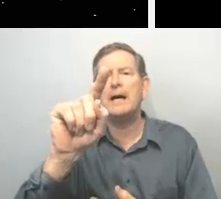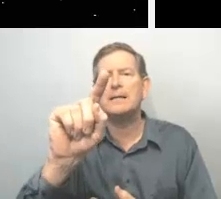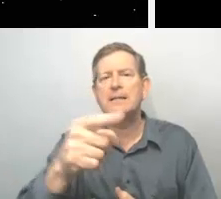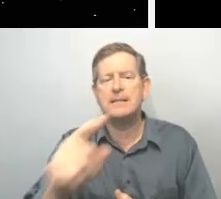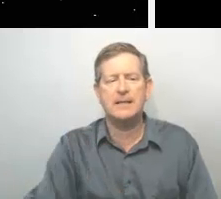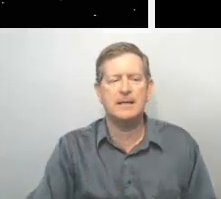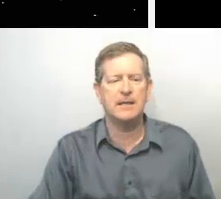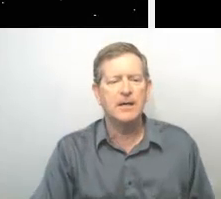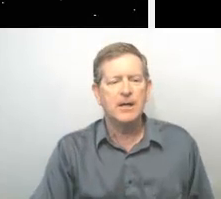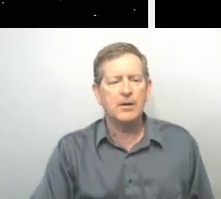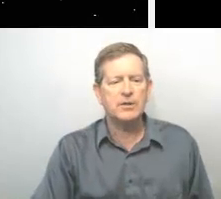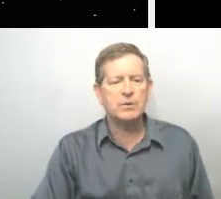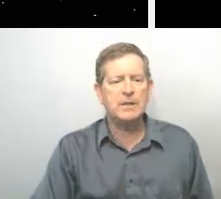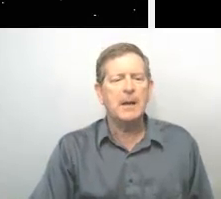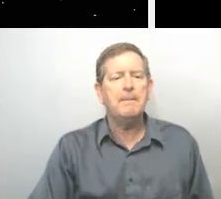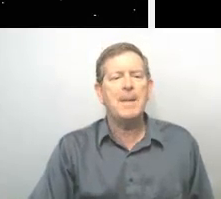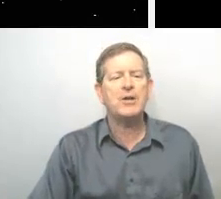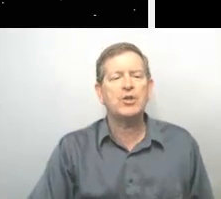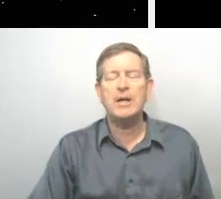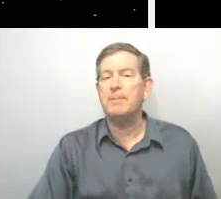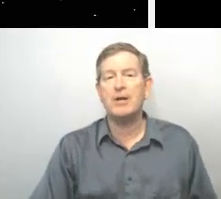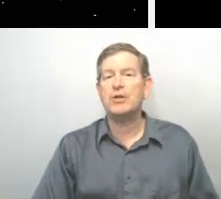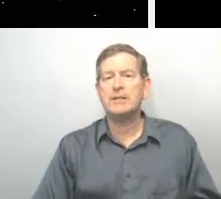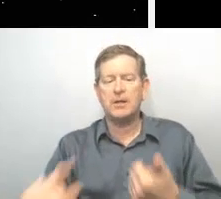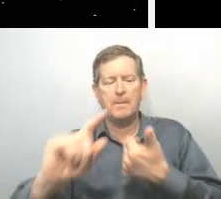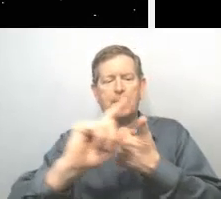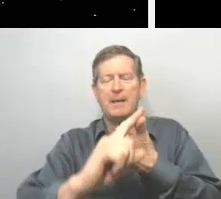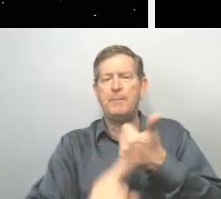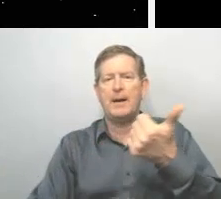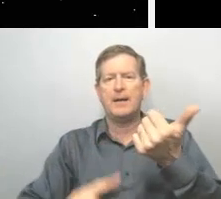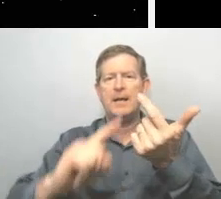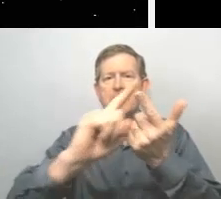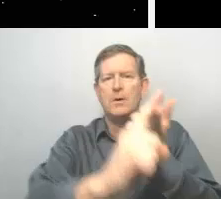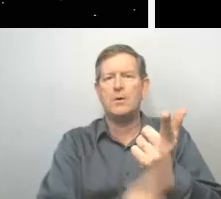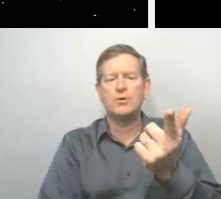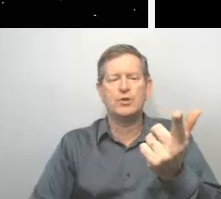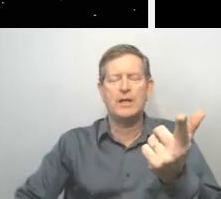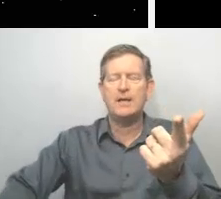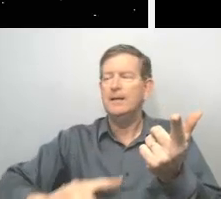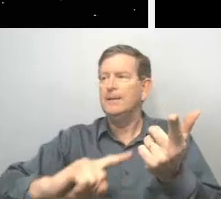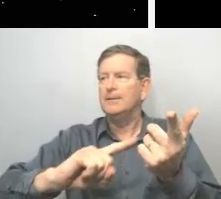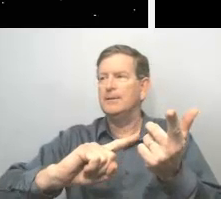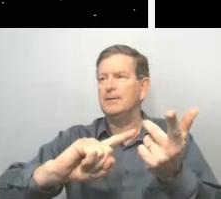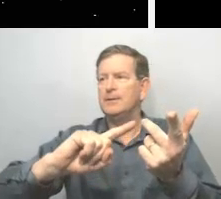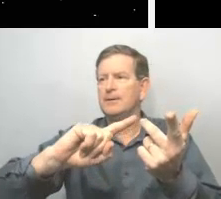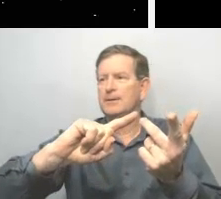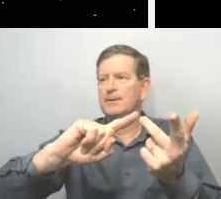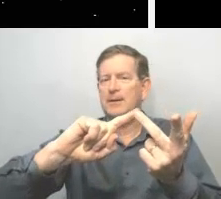vous partez. Ensuite, marcher. Marcher, c'est comme préparer, manger,